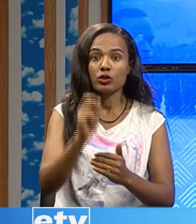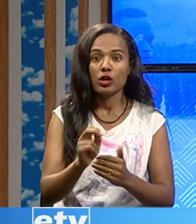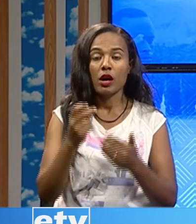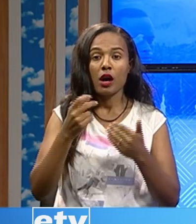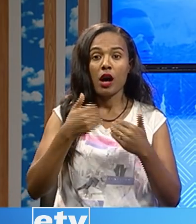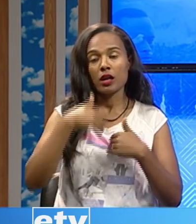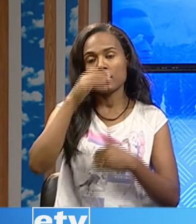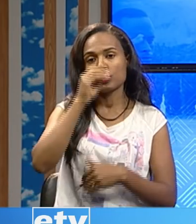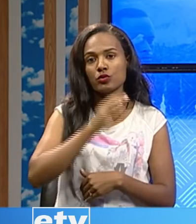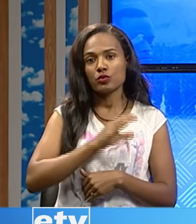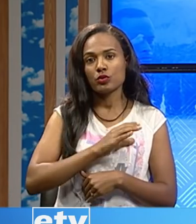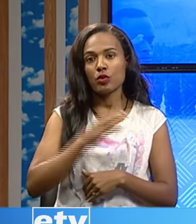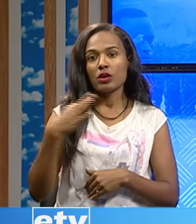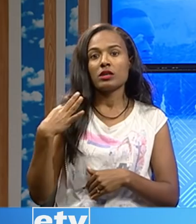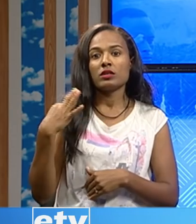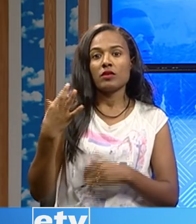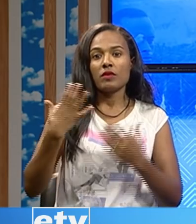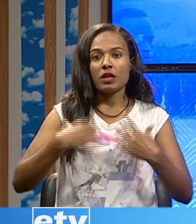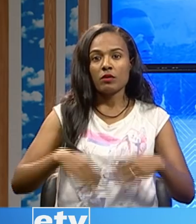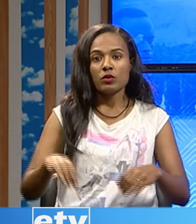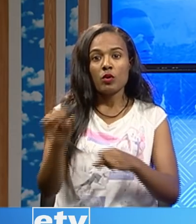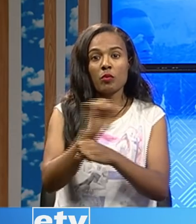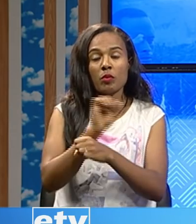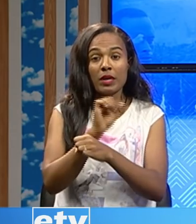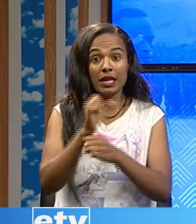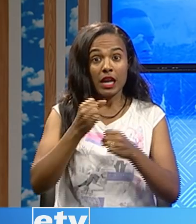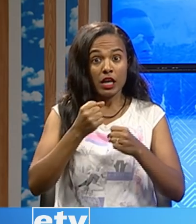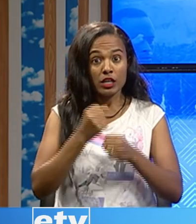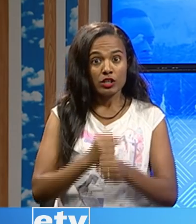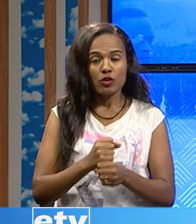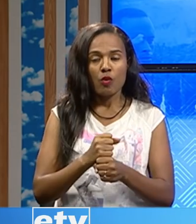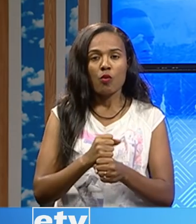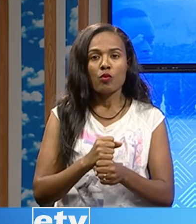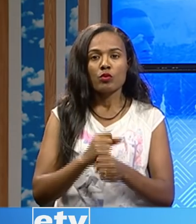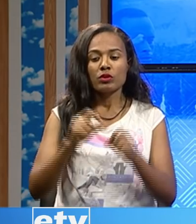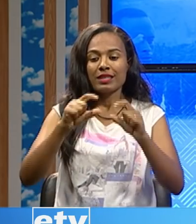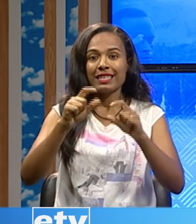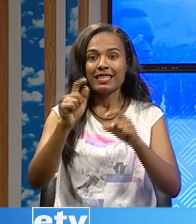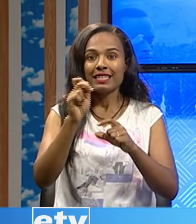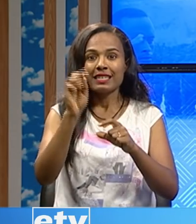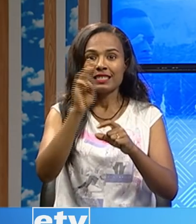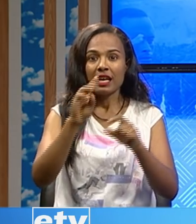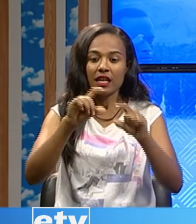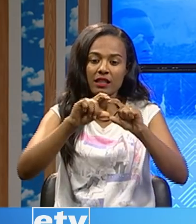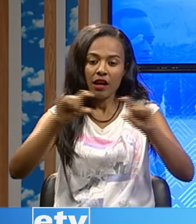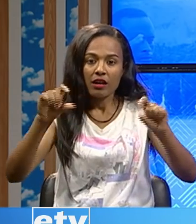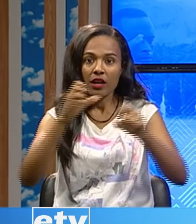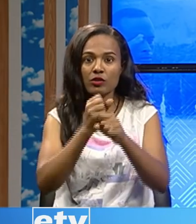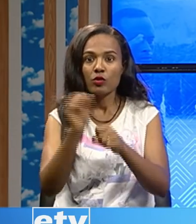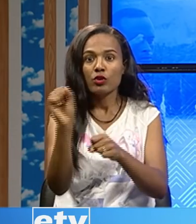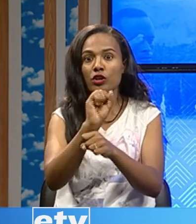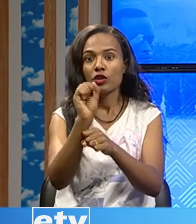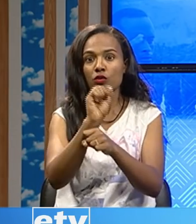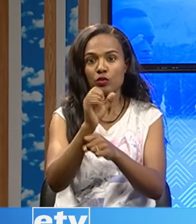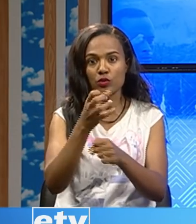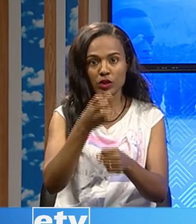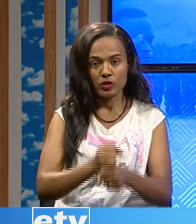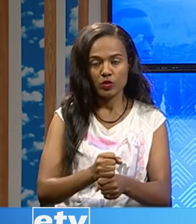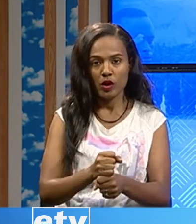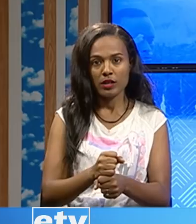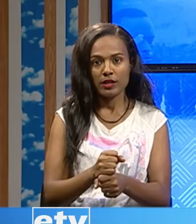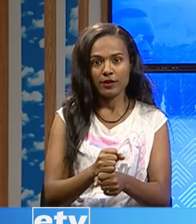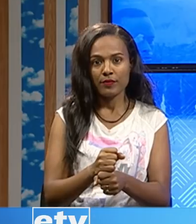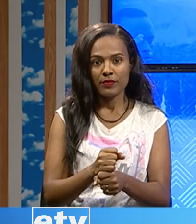ሰው ሲቪል ለብሰውም ብሎ መኪና ይዘው ኮምቦልቻ ታርጋማ ደሴ ታርጋ ይዘው እየነዱ ታይዘዋል ቱሪያ ይዘው ማለት